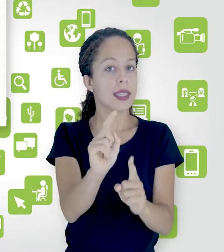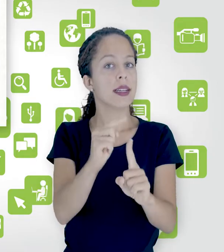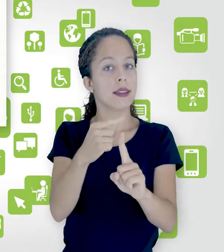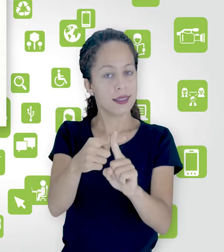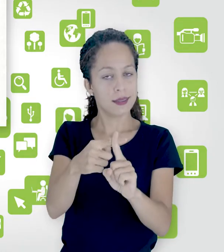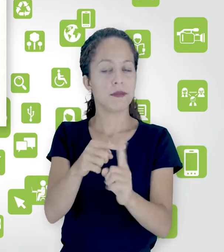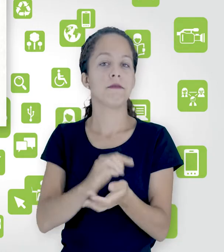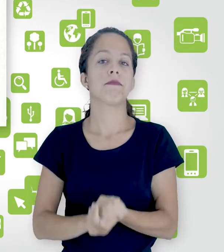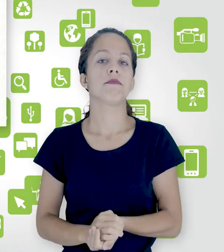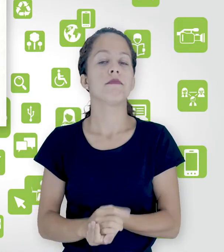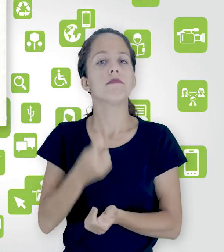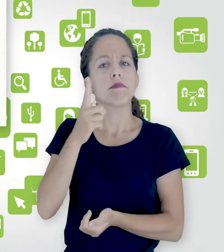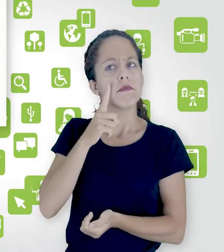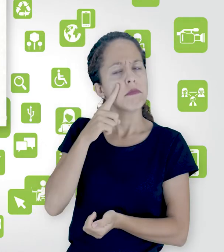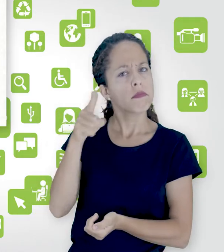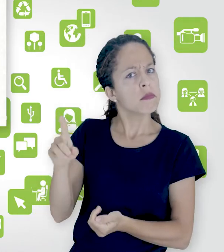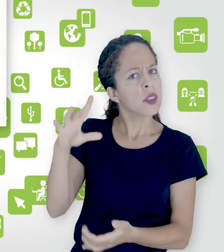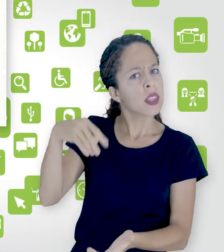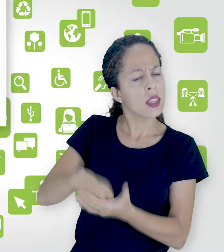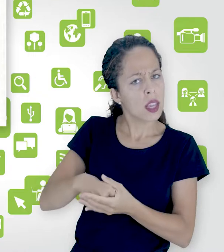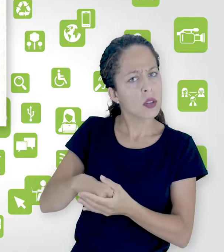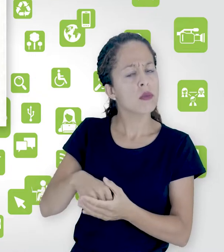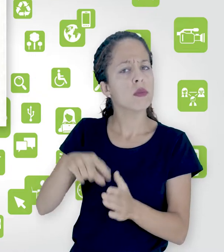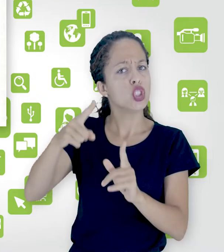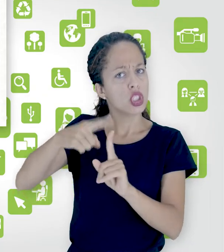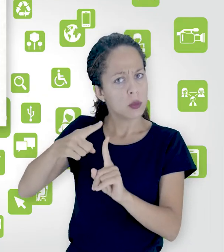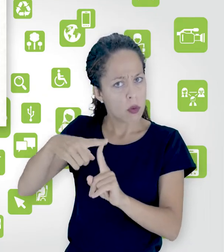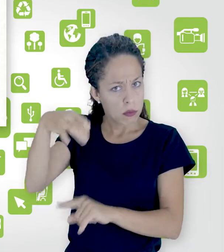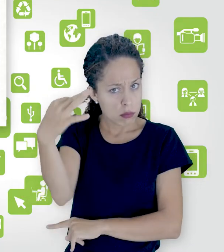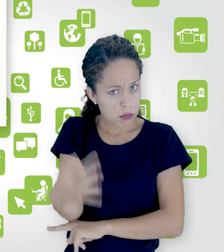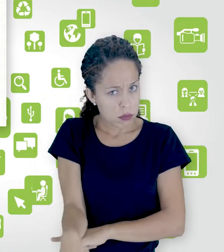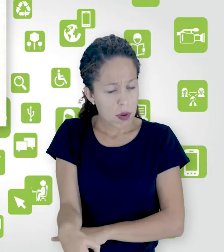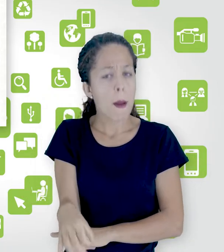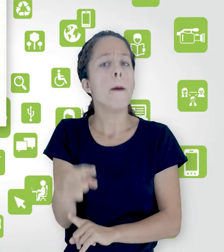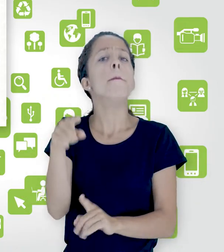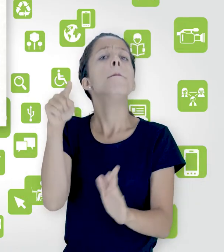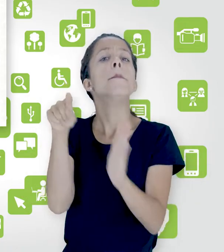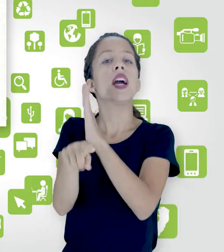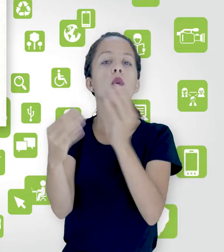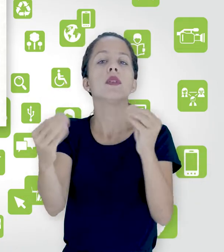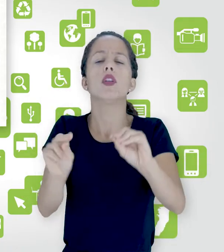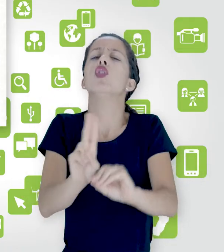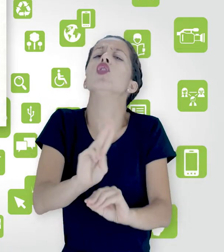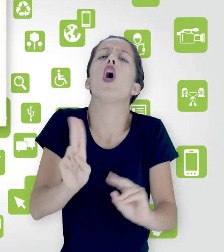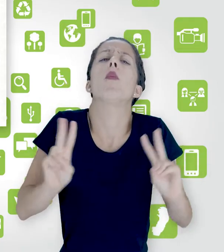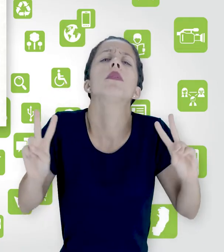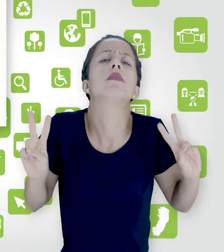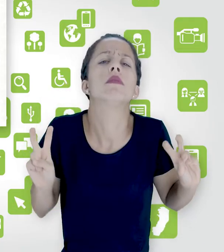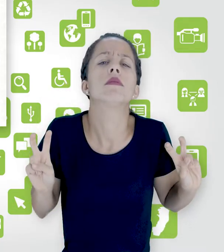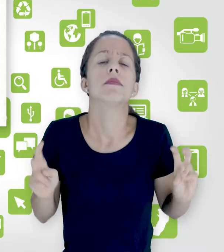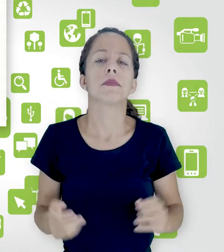verifique se a categoria está correta inclua o nome da pergunta